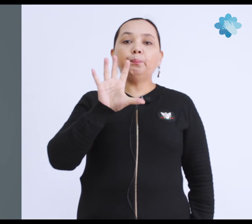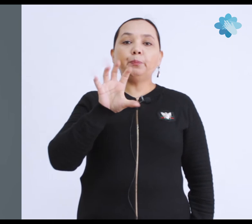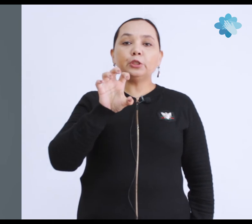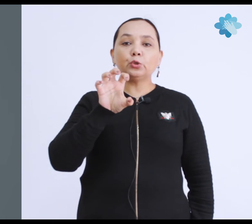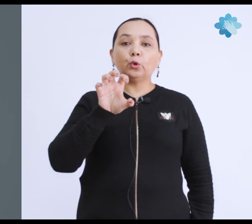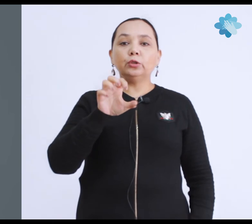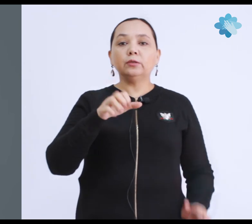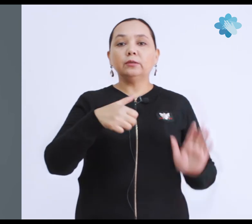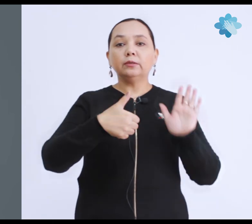500,